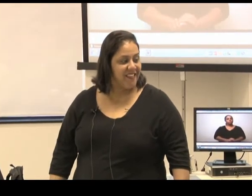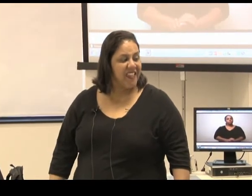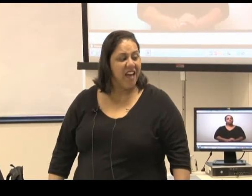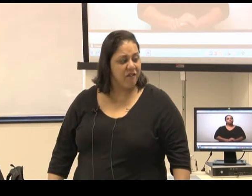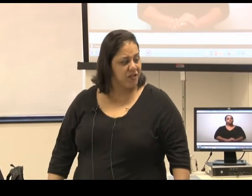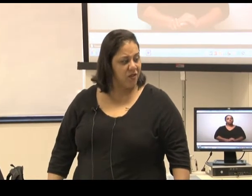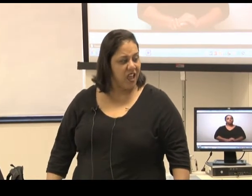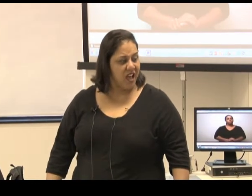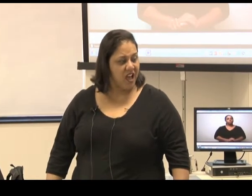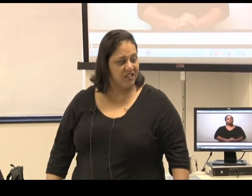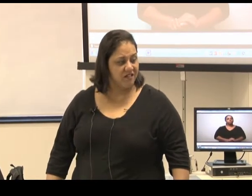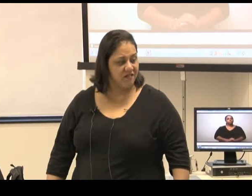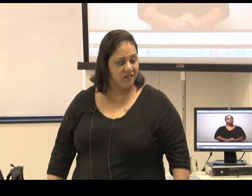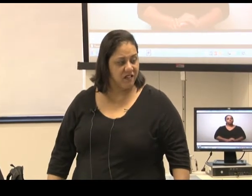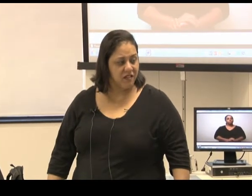Vai fazer o quê em casa?